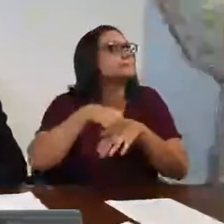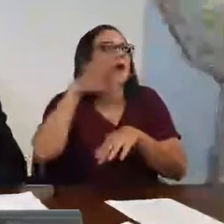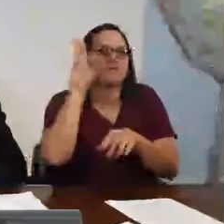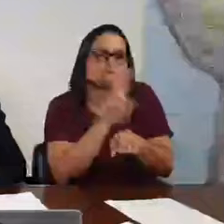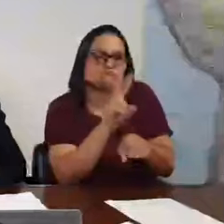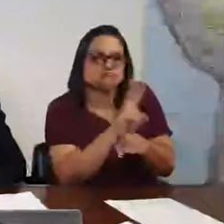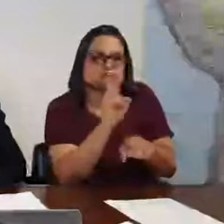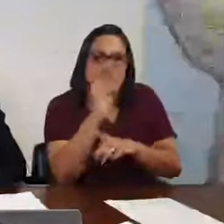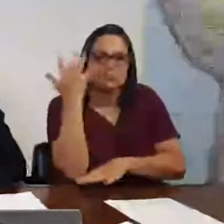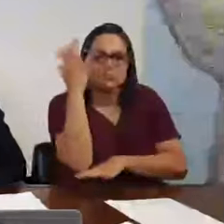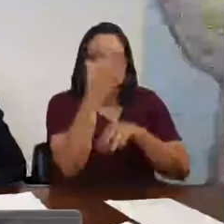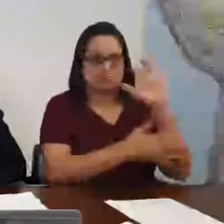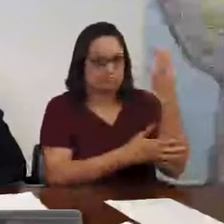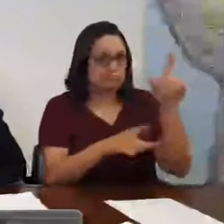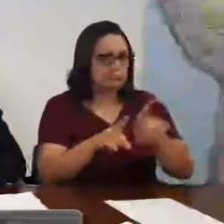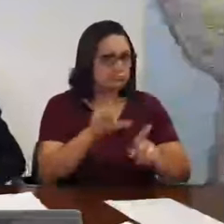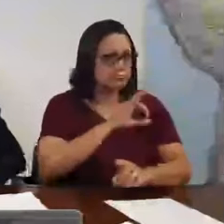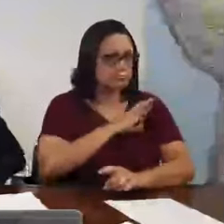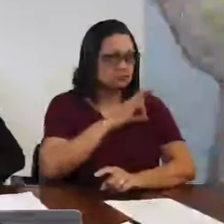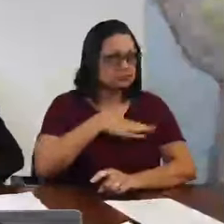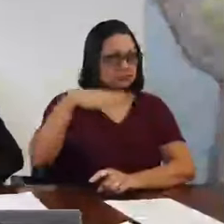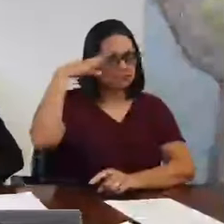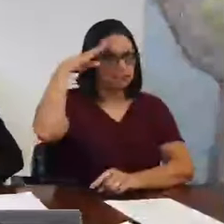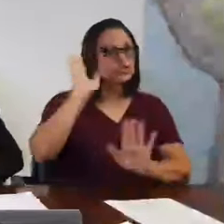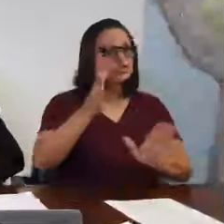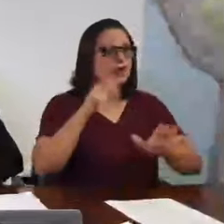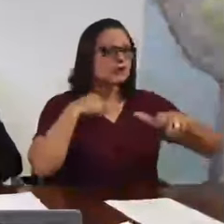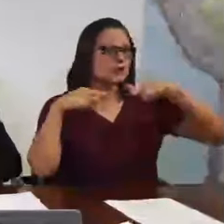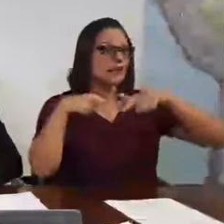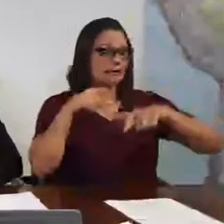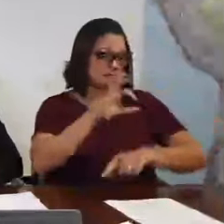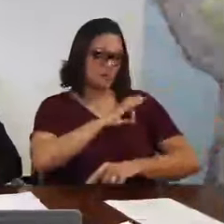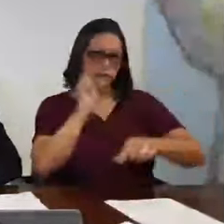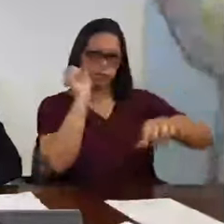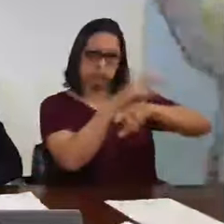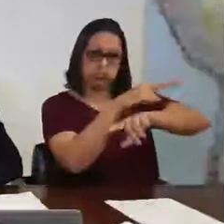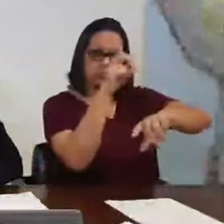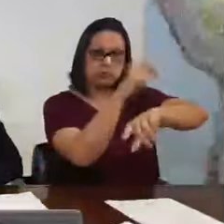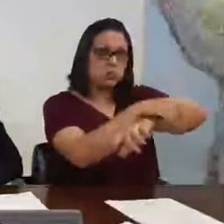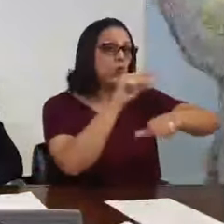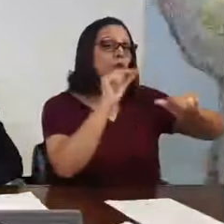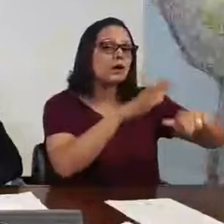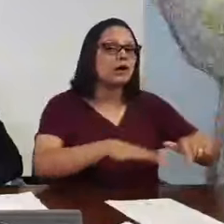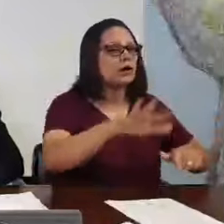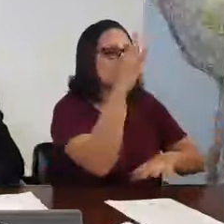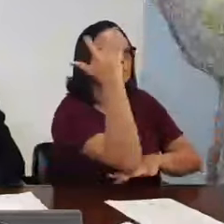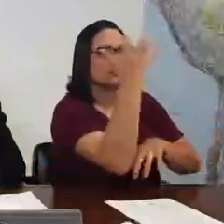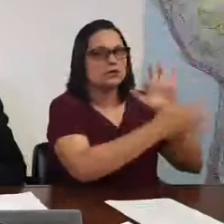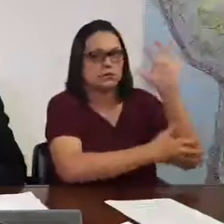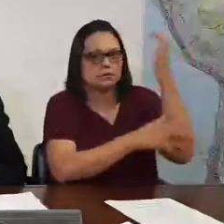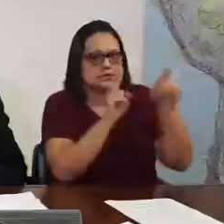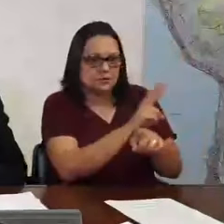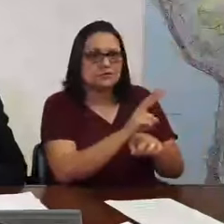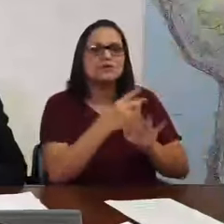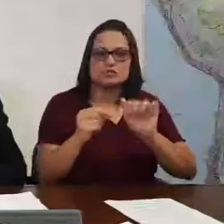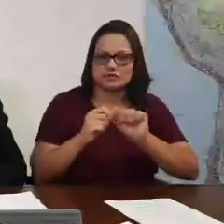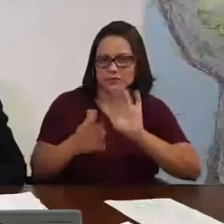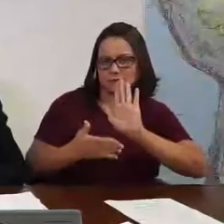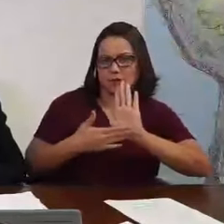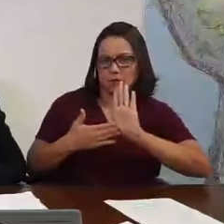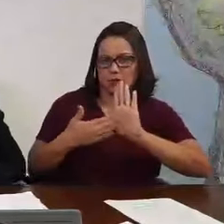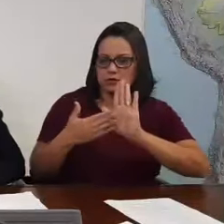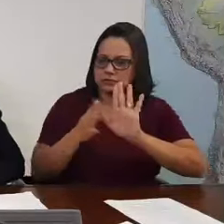as polícias militares também rotineiramente já empregam policiais em policiamento ambiental. Então nós fizemos a proposta de permitir também